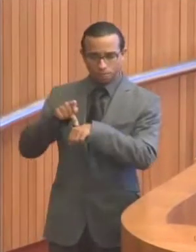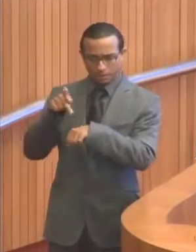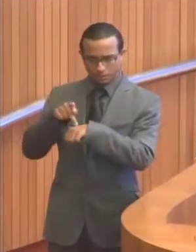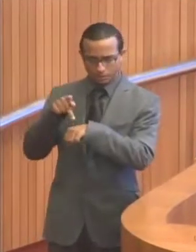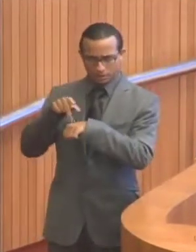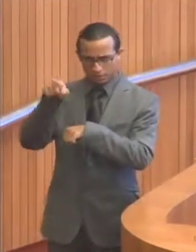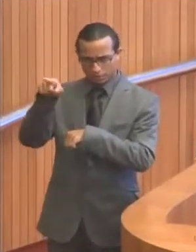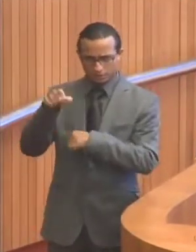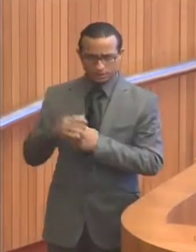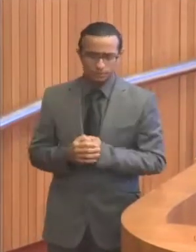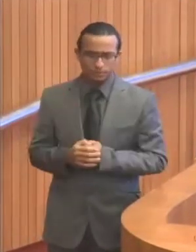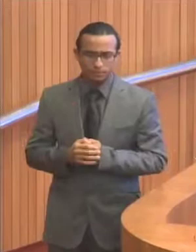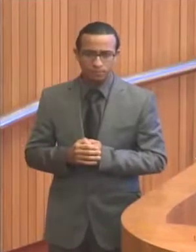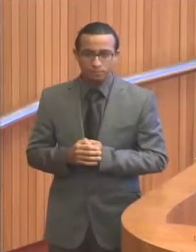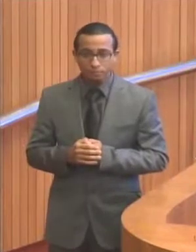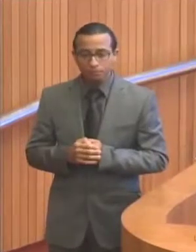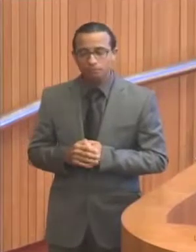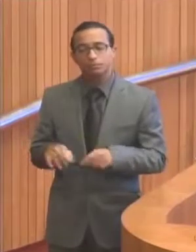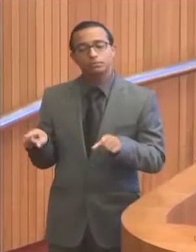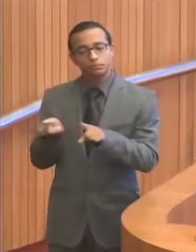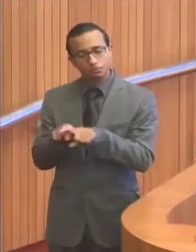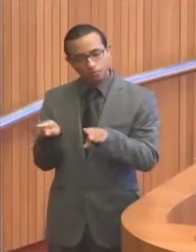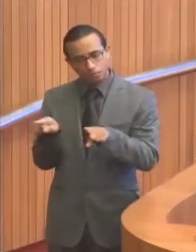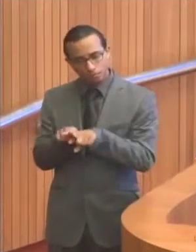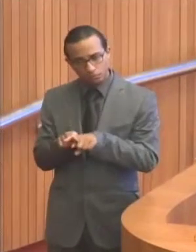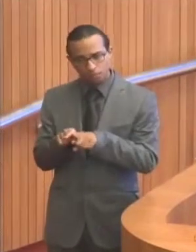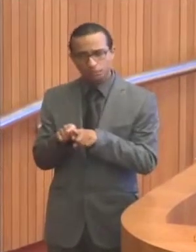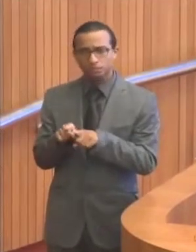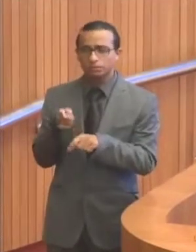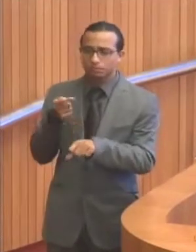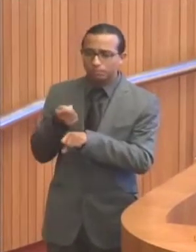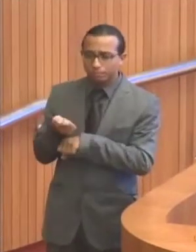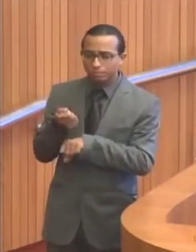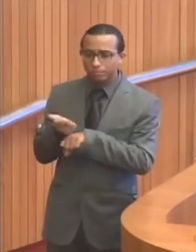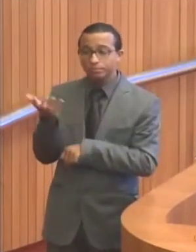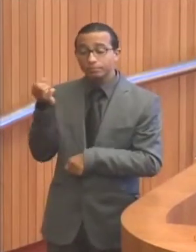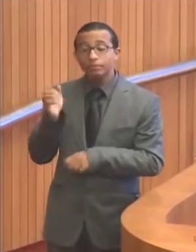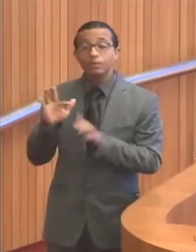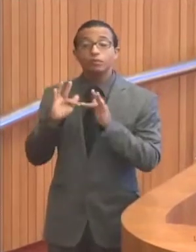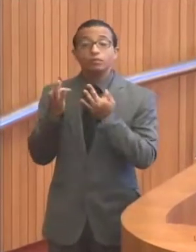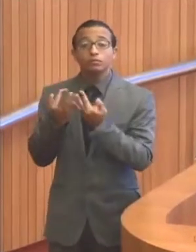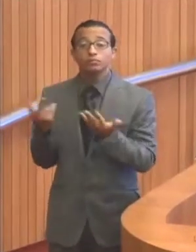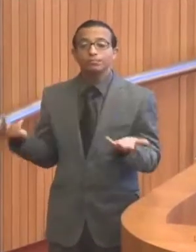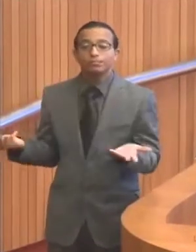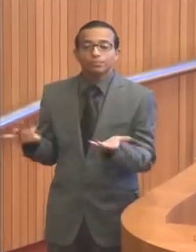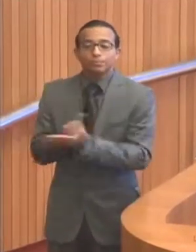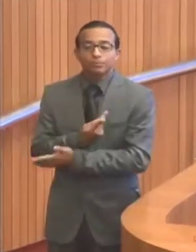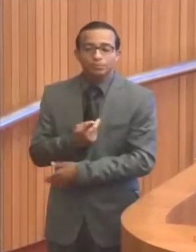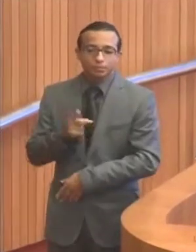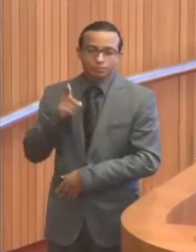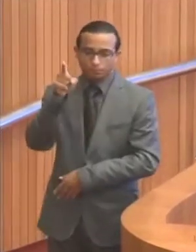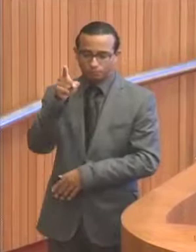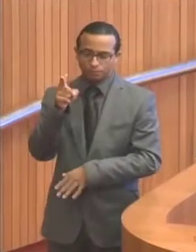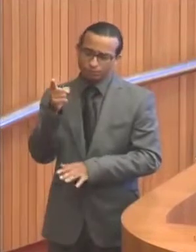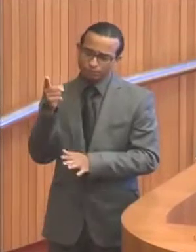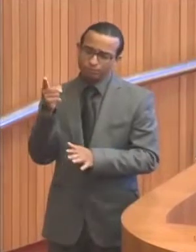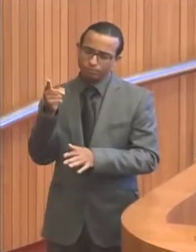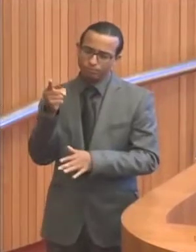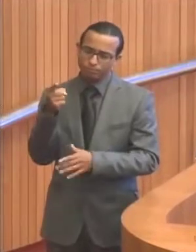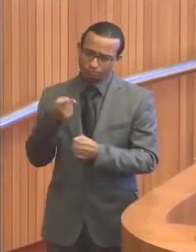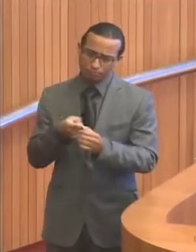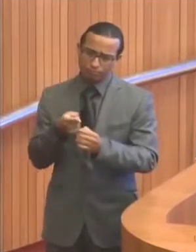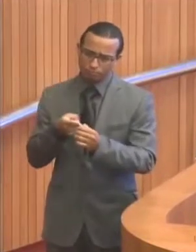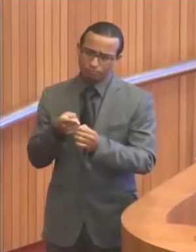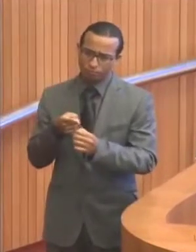Pedrinhas, que o Estado também conceda pensão aos familiares das vítimas da tragédia de